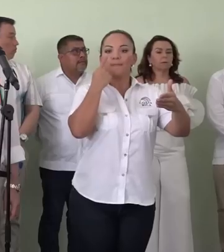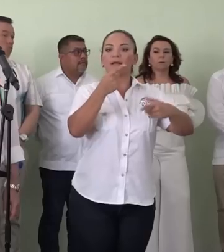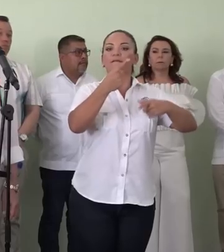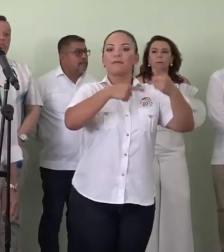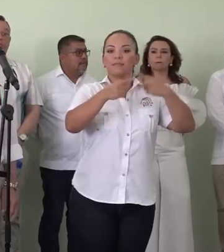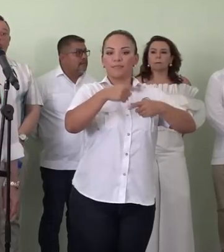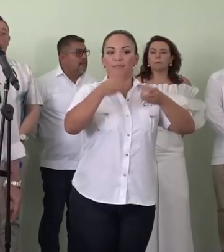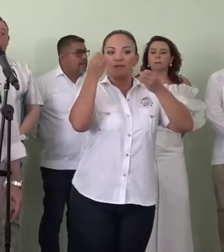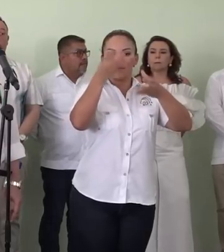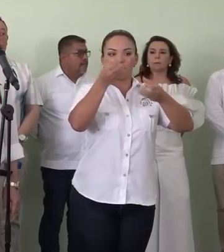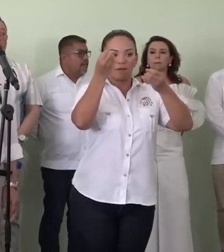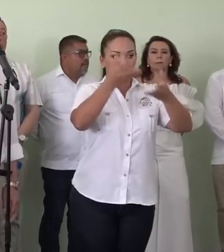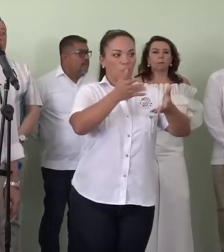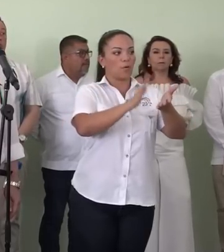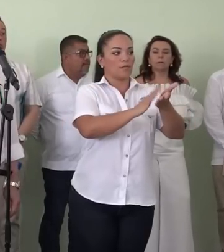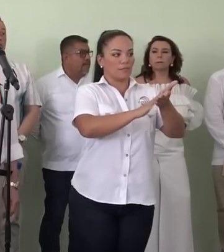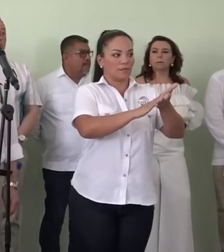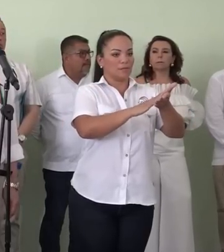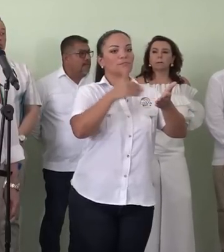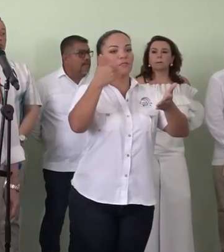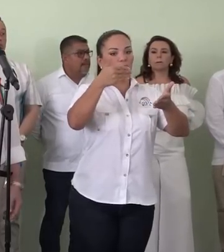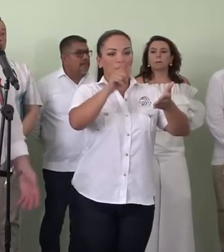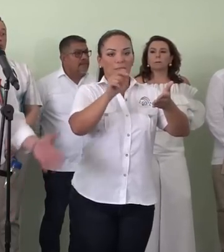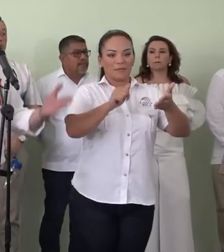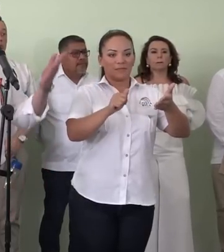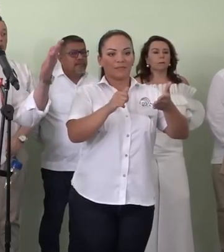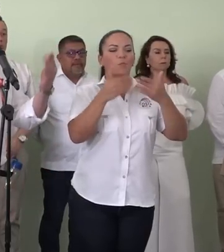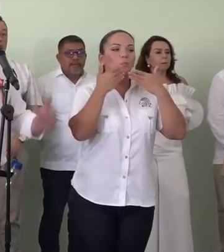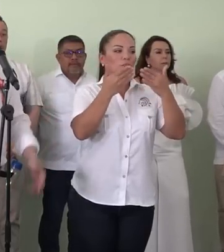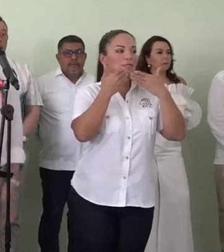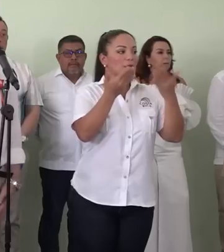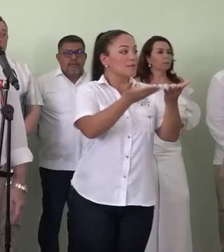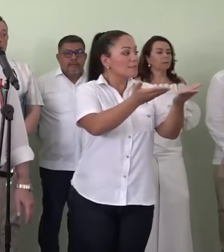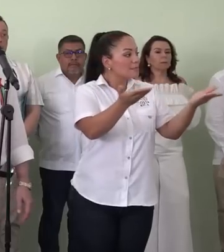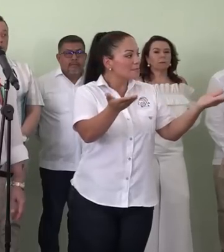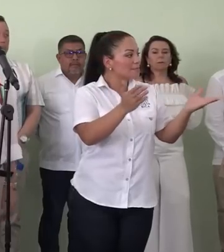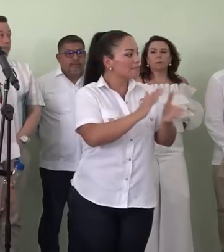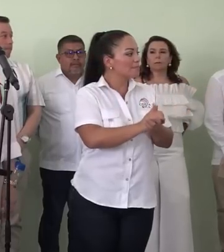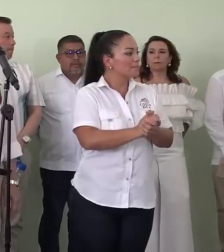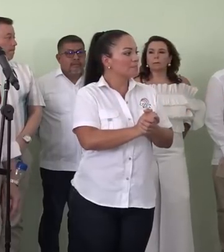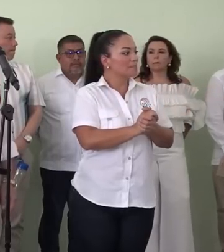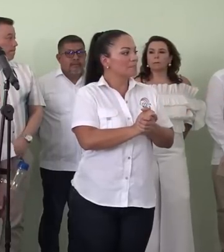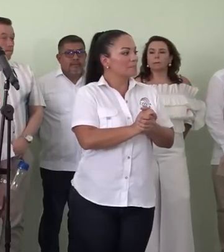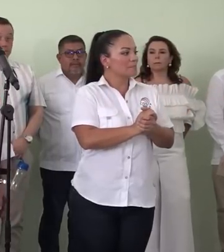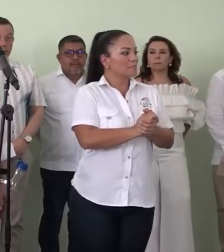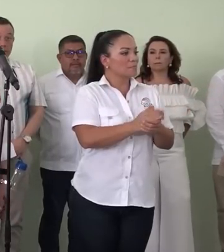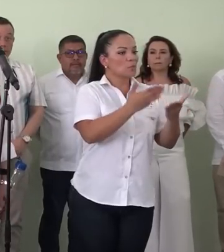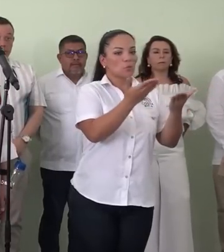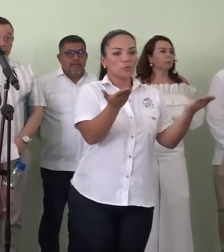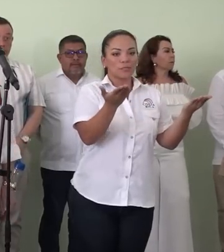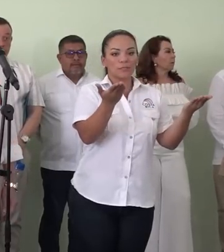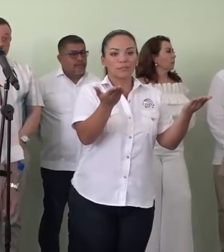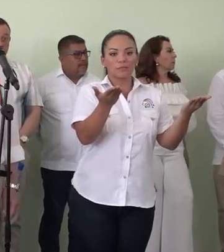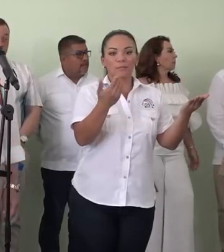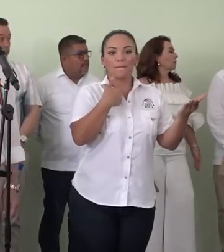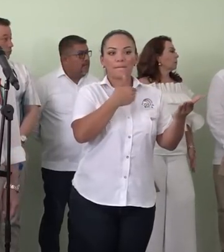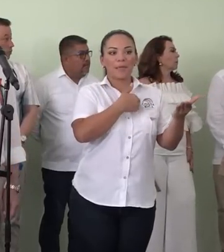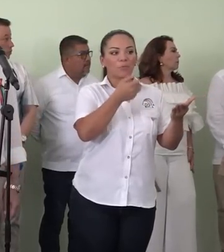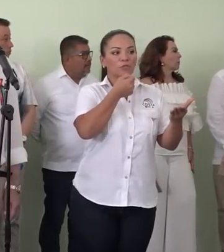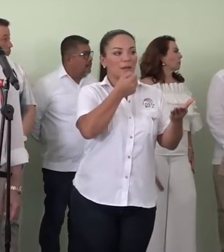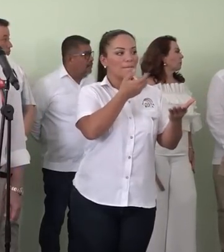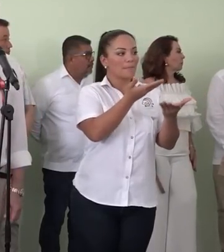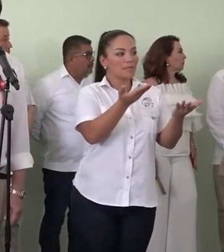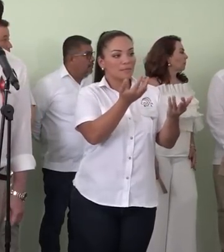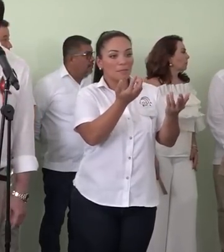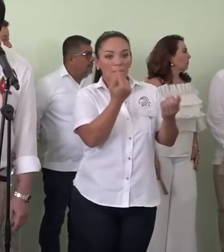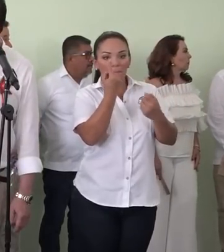rendir cuentas en pocos meses. Muchas gracias, quedo a la orden de los miembros de la prensa para contestar,